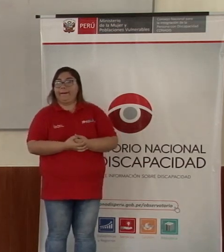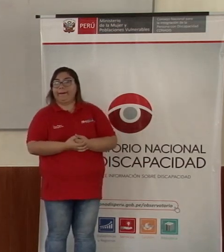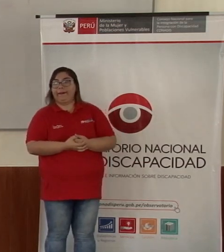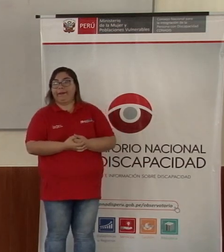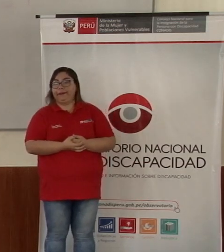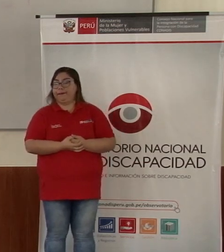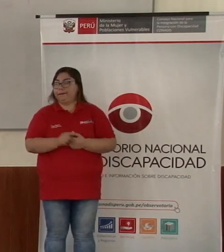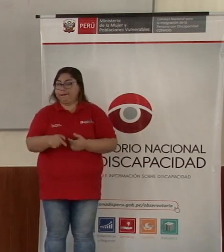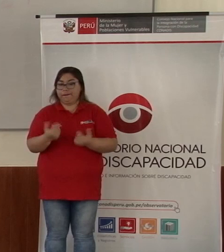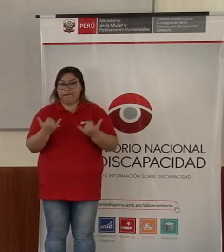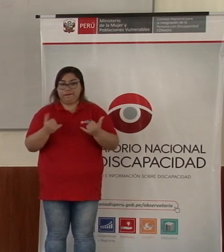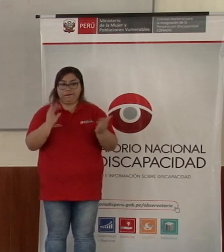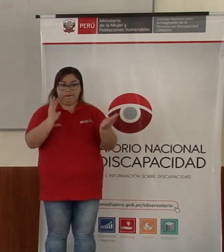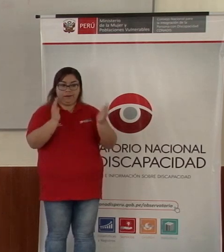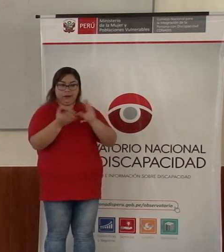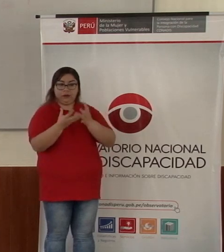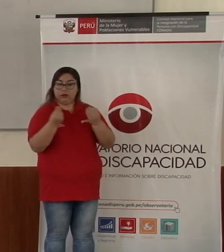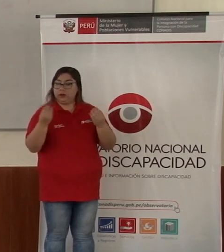La situación ha cambiado bastante.